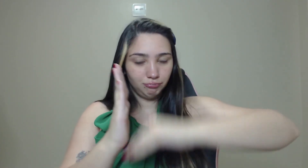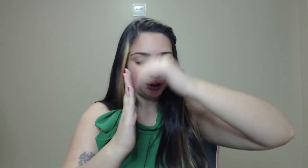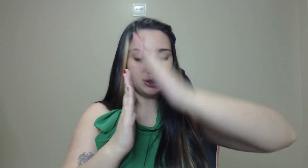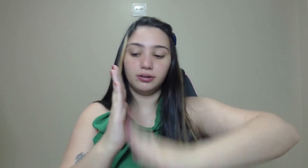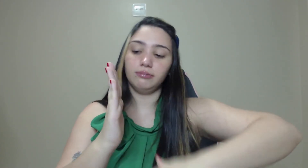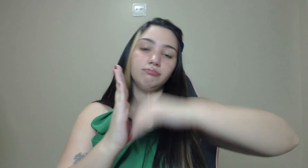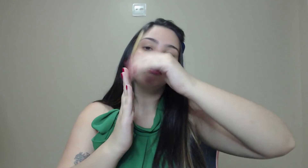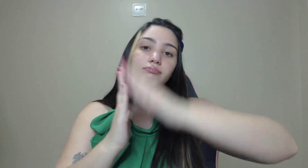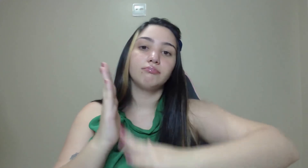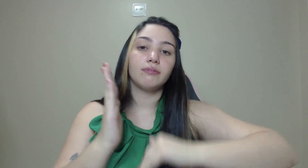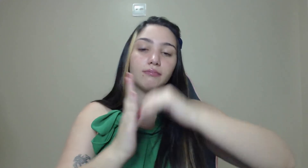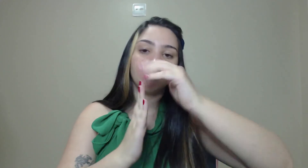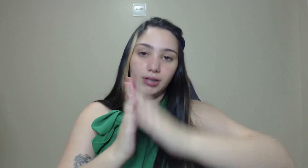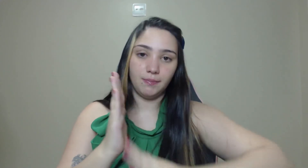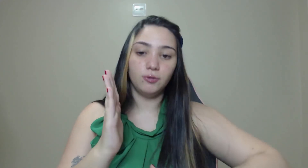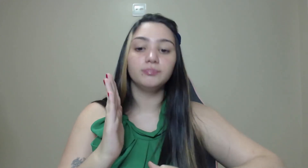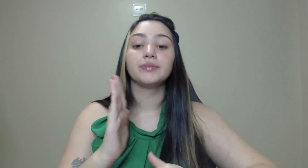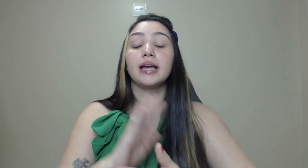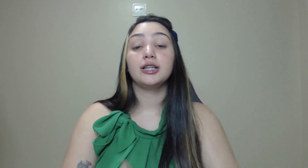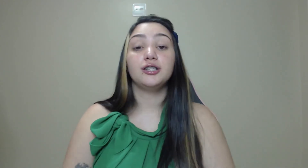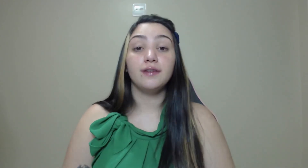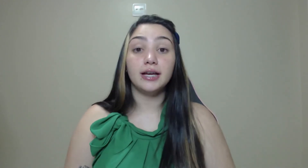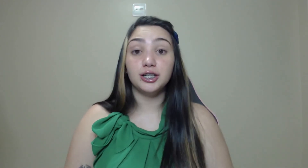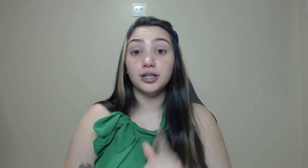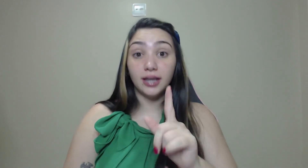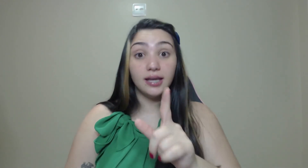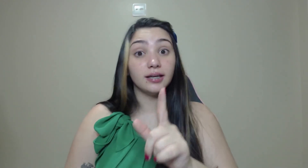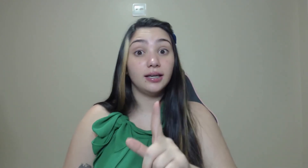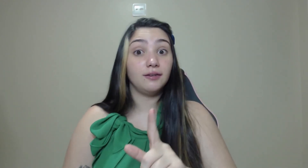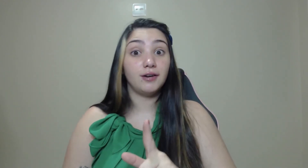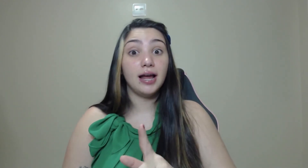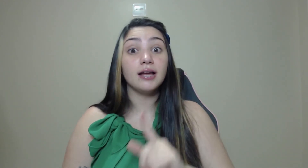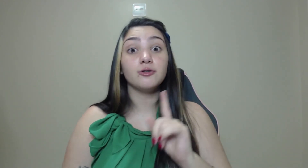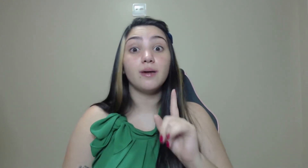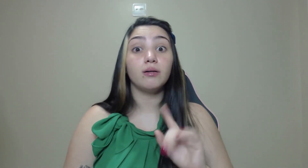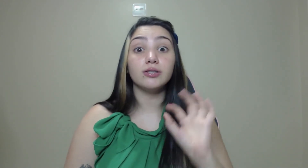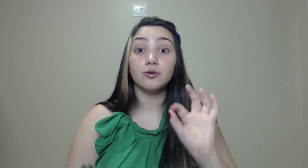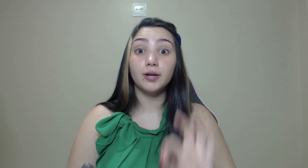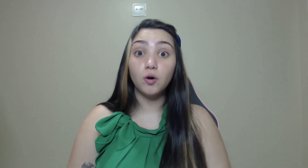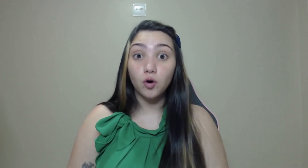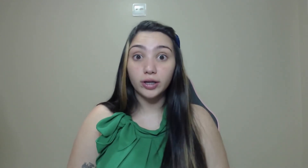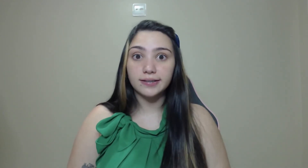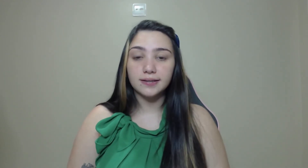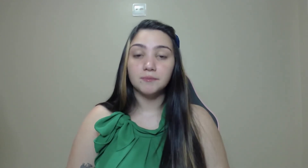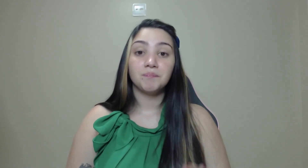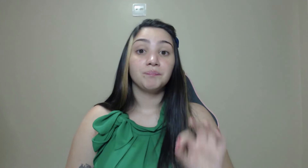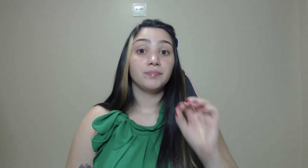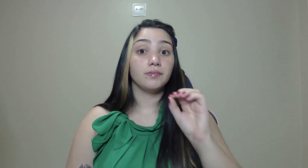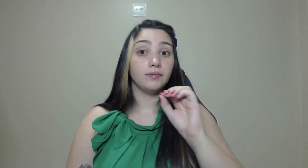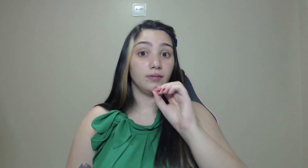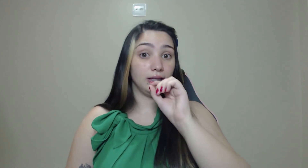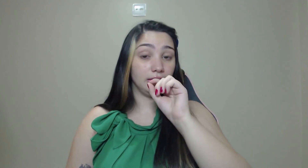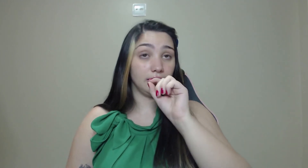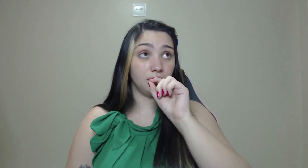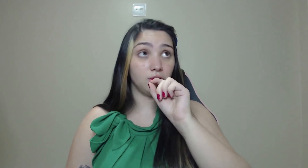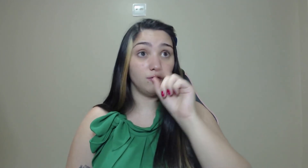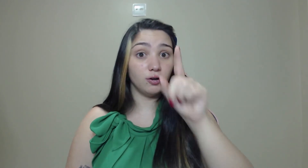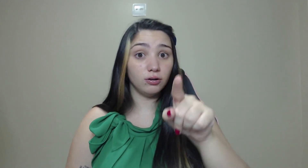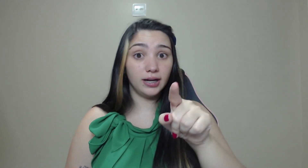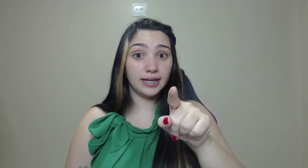Tinta. Tá bom? A gente tem aqui, na verdade, uma aula sobre cores. Então, eu vou colocar essa